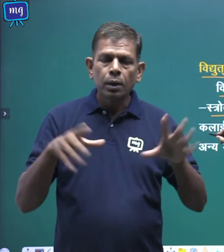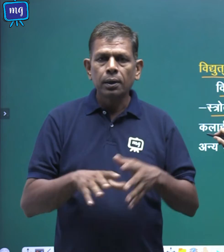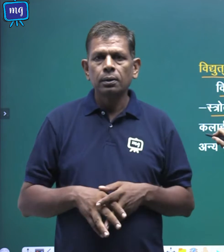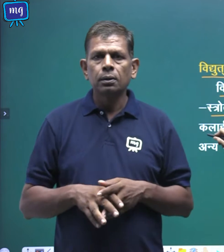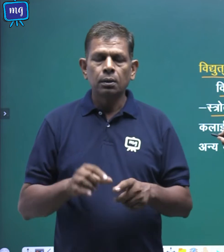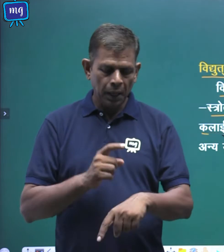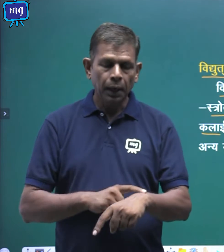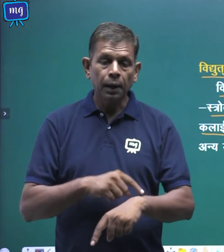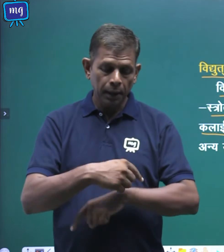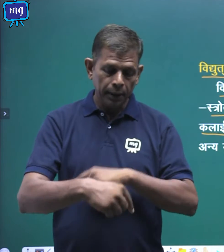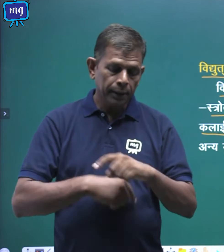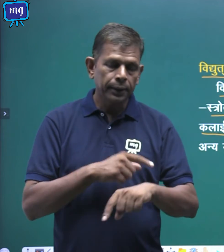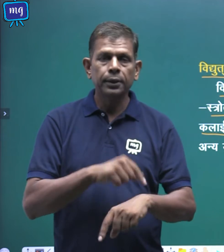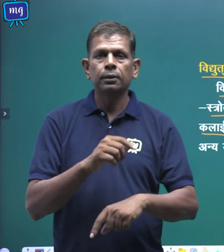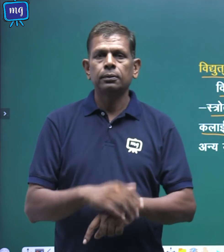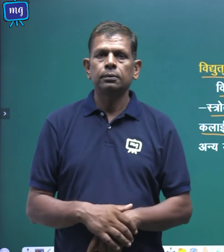कलाई घड़ी,